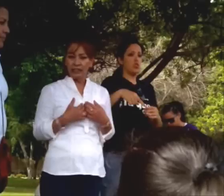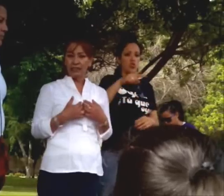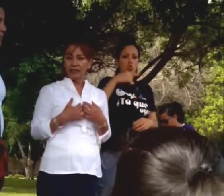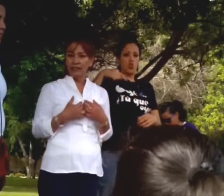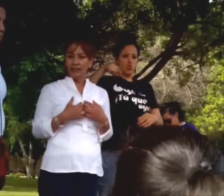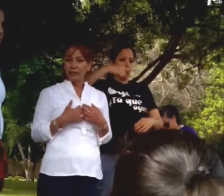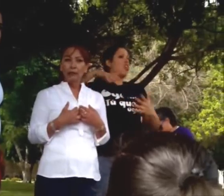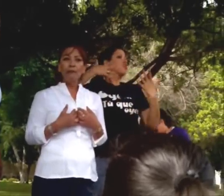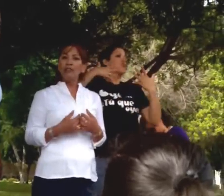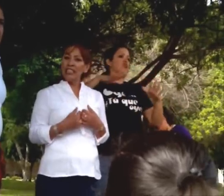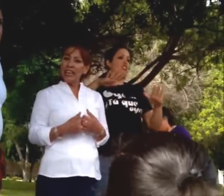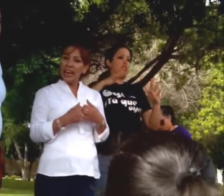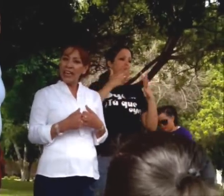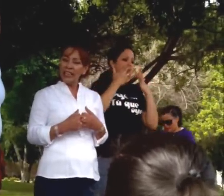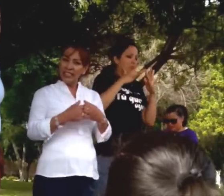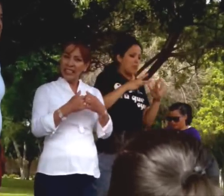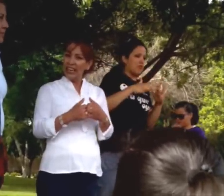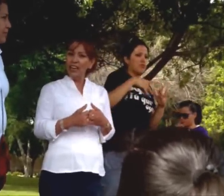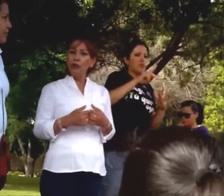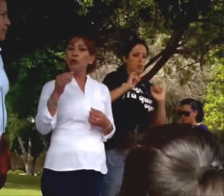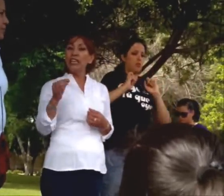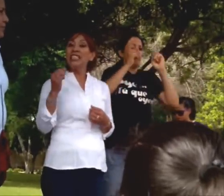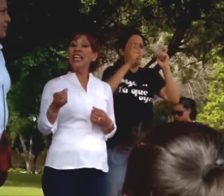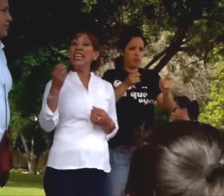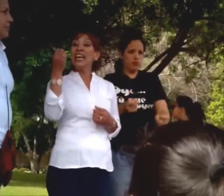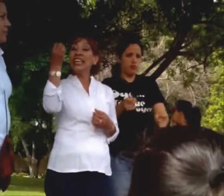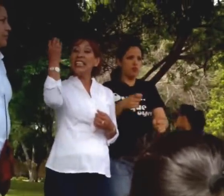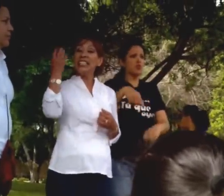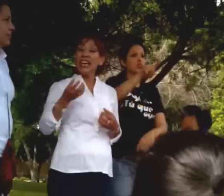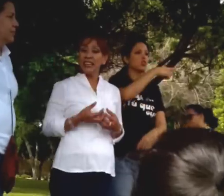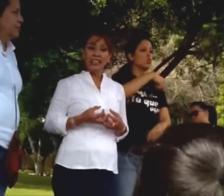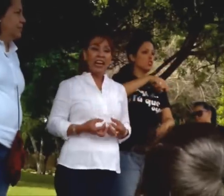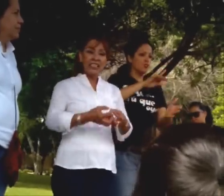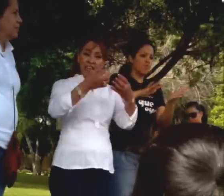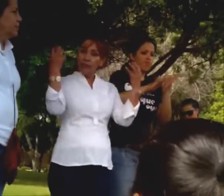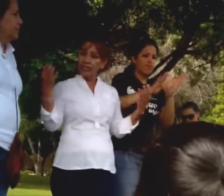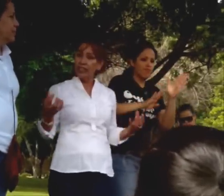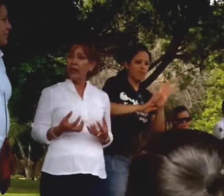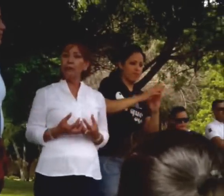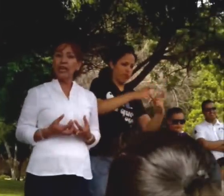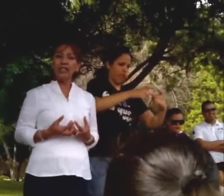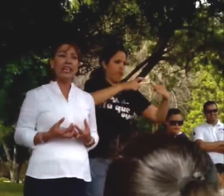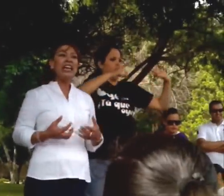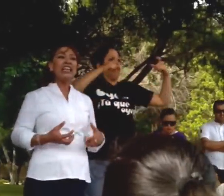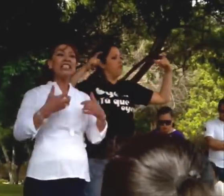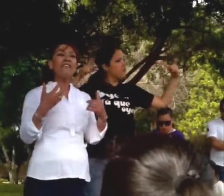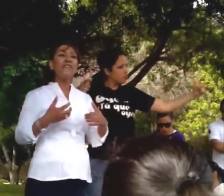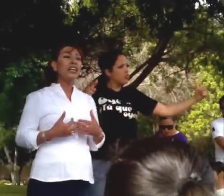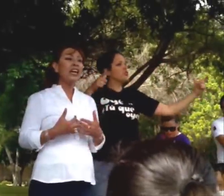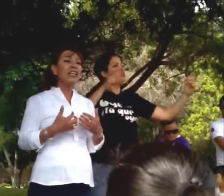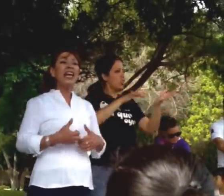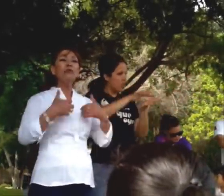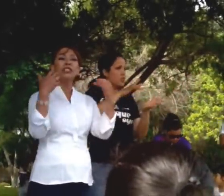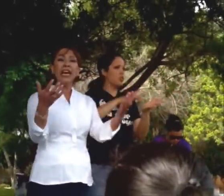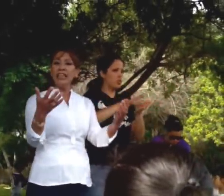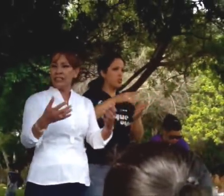salida, pero sí dejar este grano, que ustedes tienen que crecer, hacer lo que se haga abundante, que se